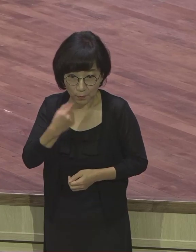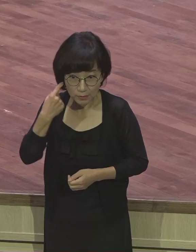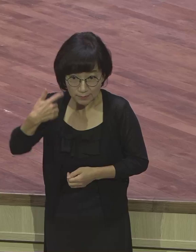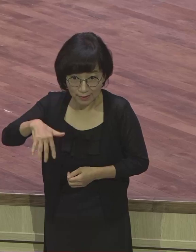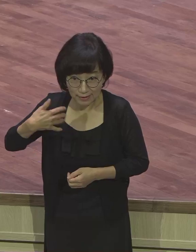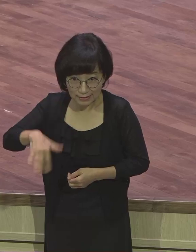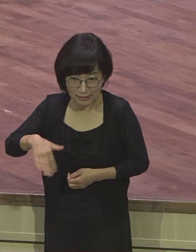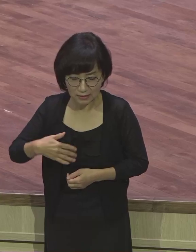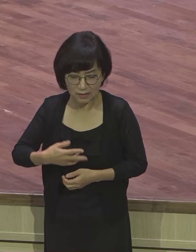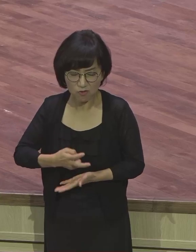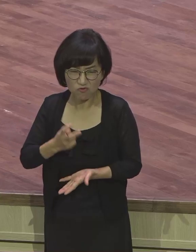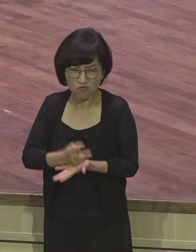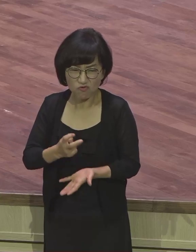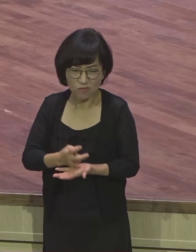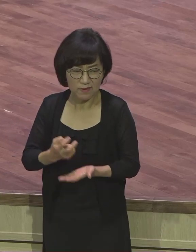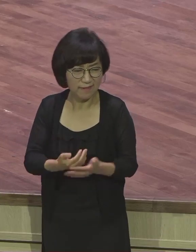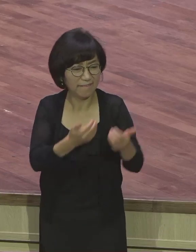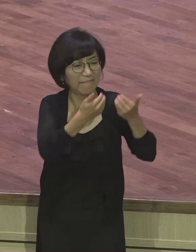나오지.